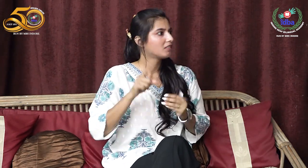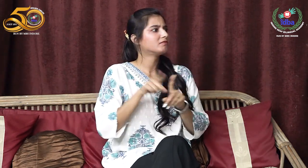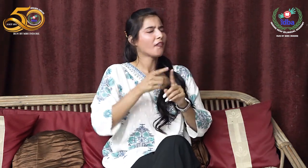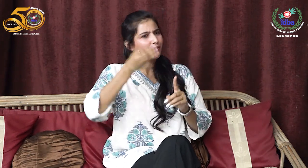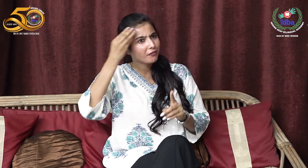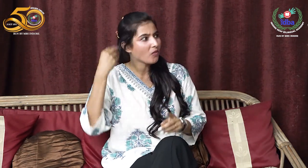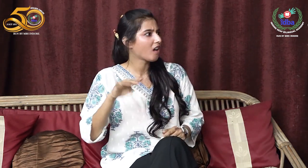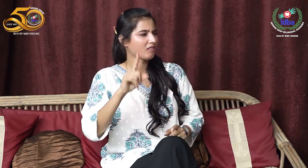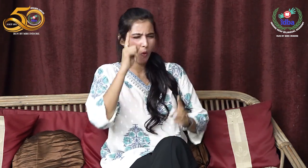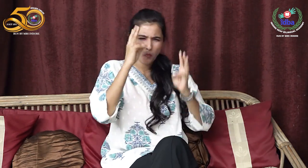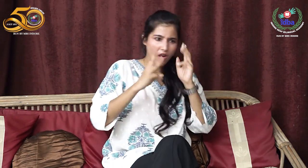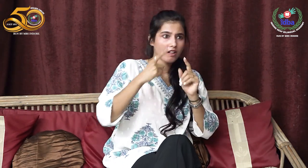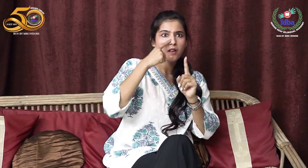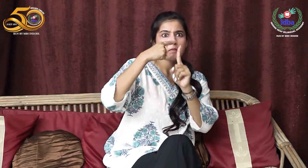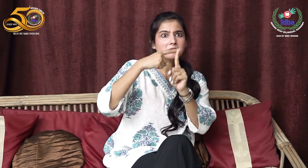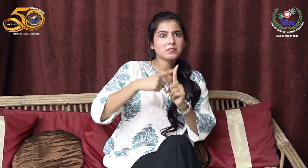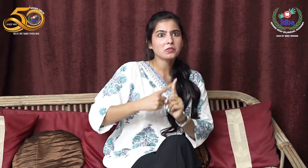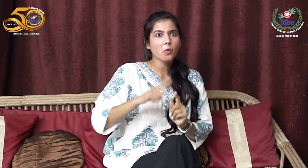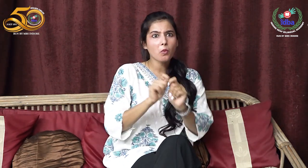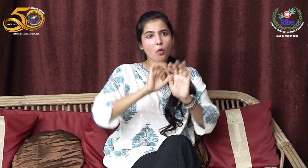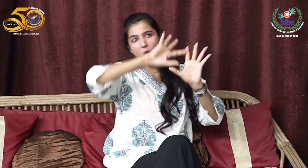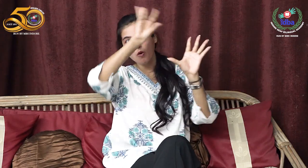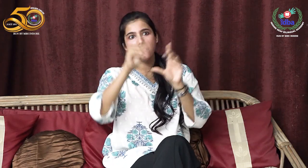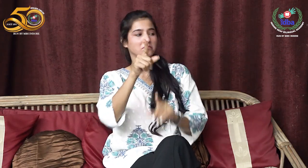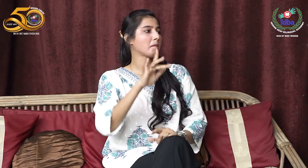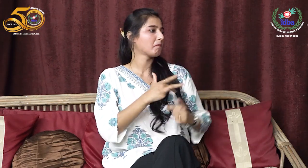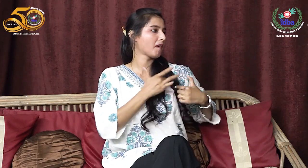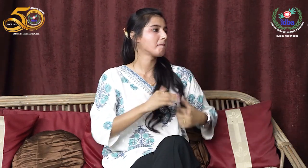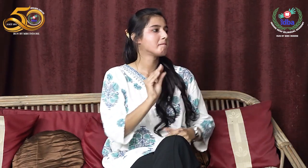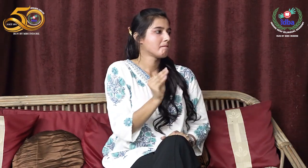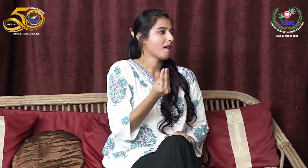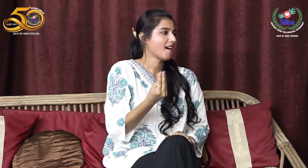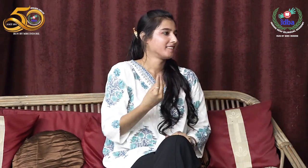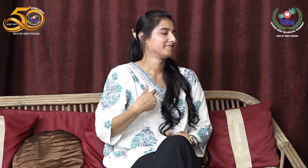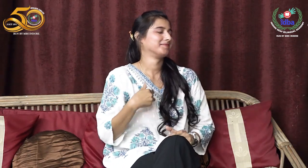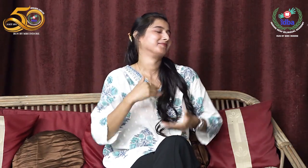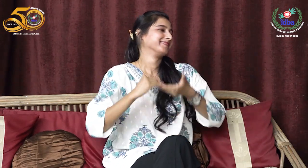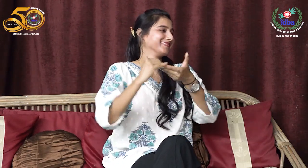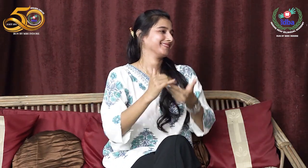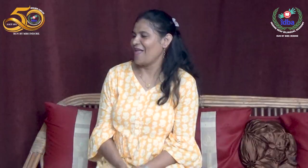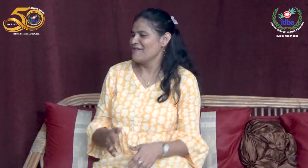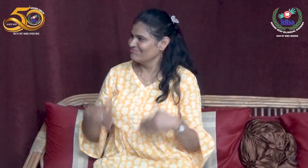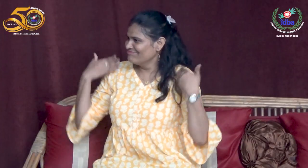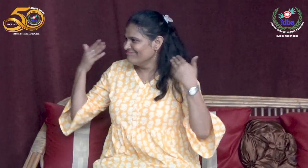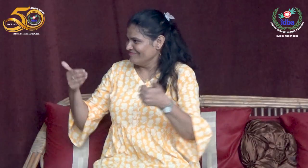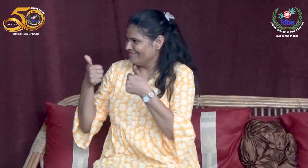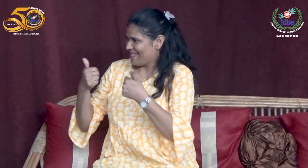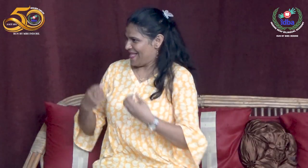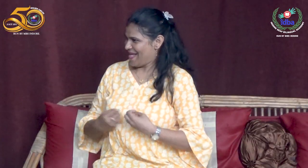पॉजिटिविटी उन्होंने मुझे दी है। और मैं कुछ भी भूलती हूँ तो भी मतलब मेरा मुझे याद साथ दिलाते दे हैं। देते हैं और बहुत सपोर्ट करते हैं मेरे को। तो फिर मेरी